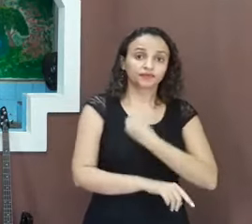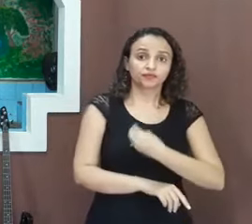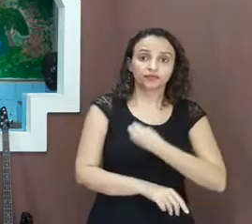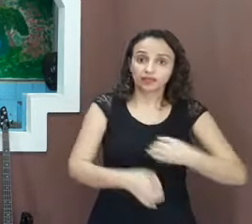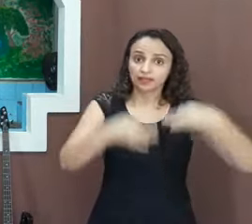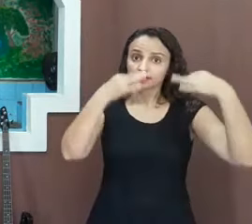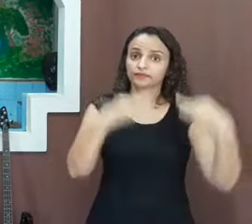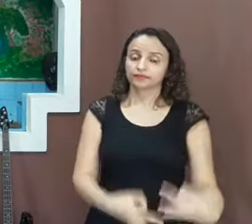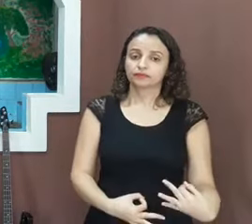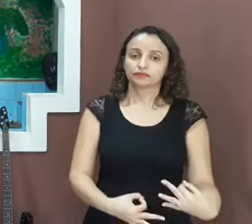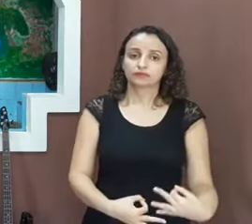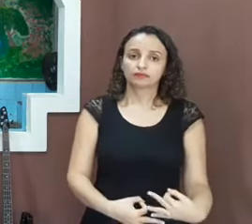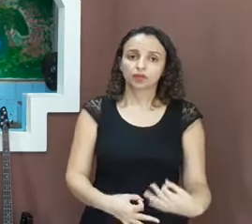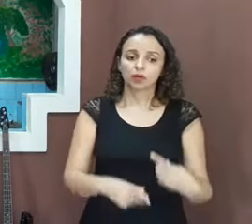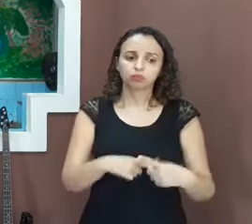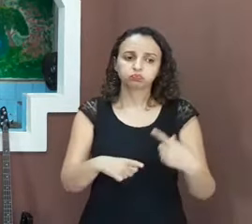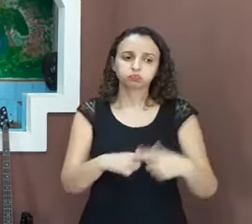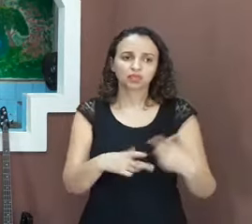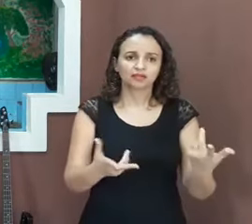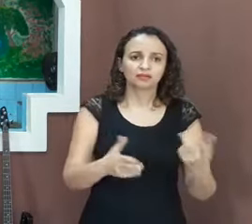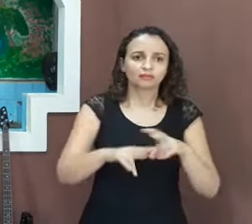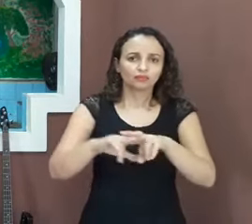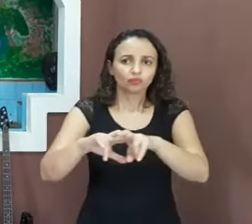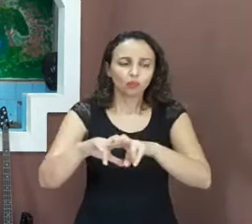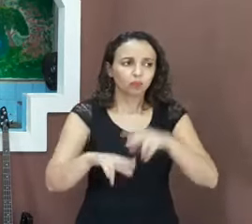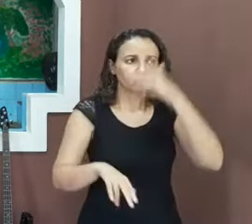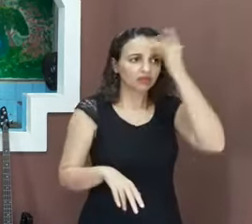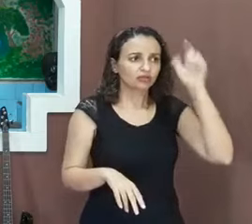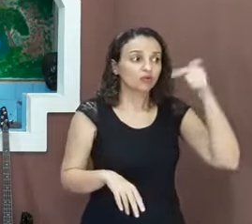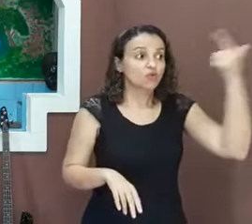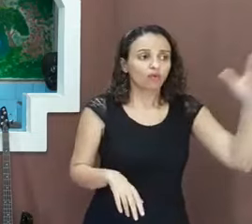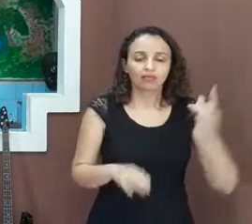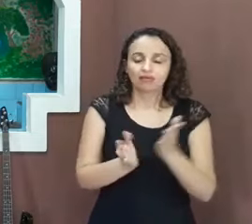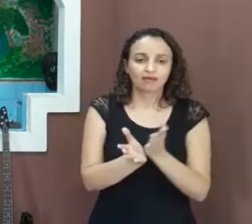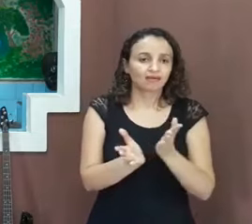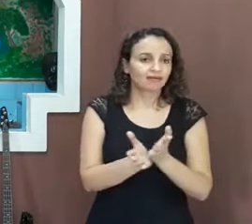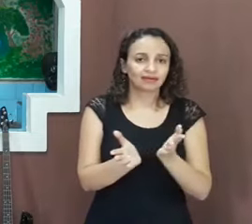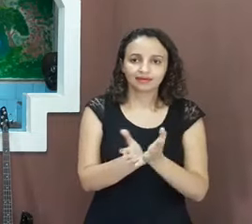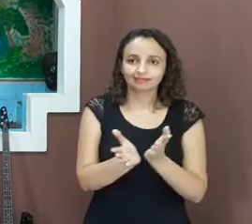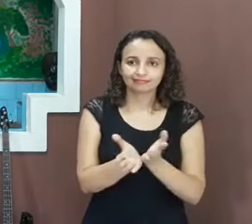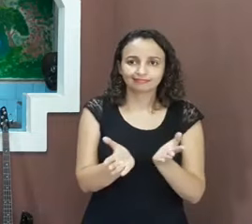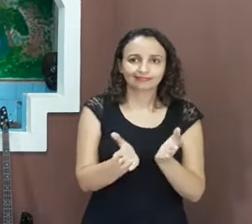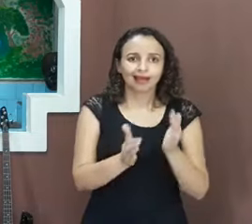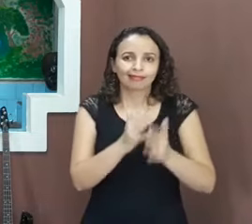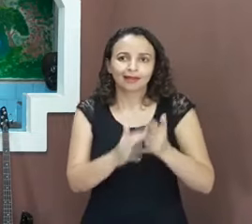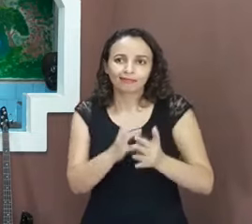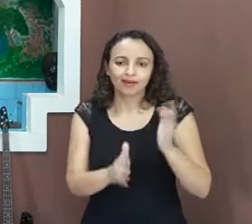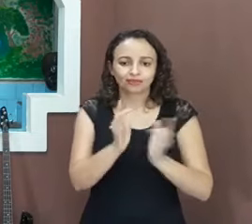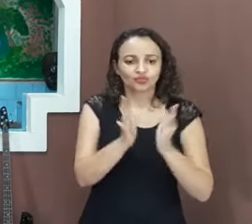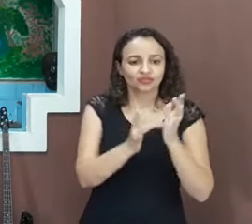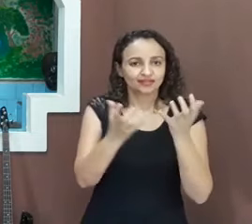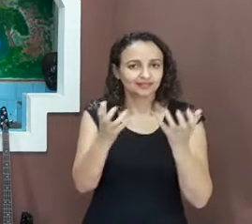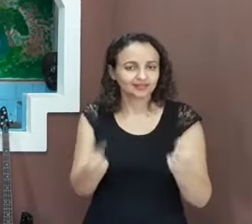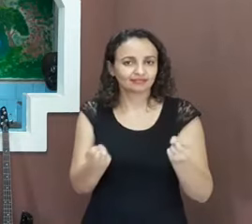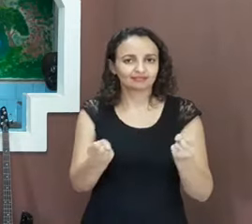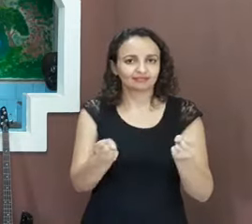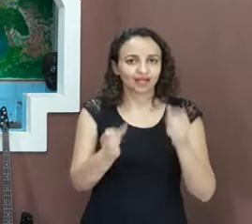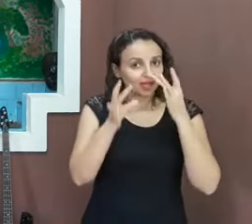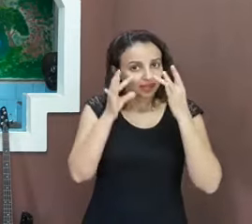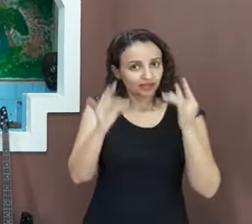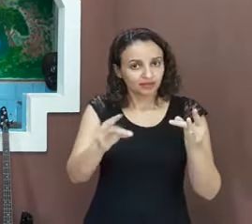diz, para não serem motivo de tropeço às pessoas que ainda não são cristãs. Viver uma vida decente no trabalho, para não